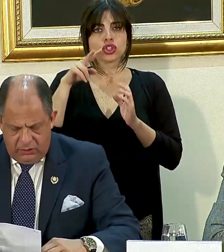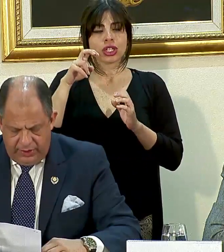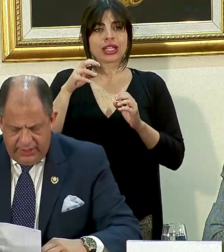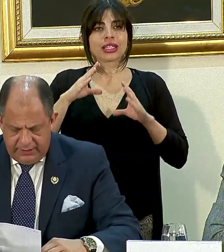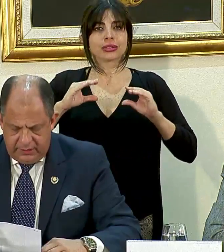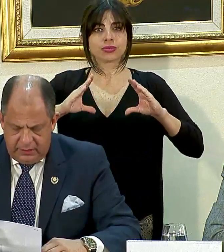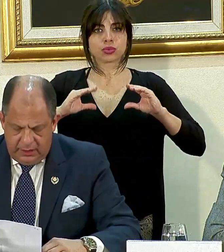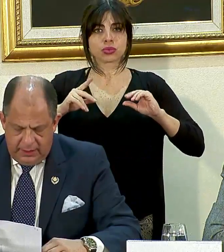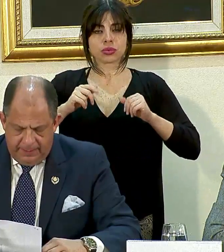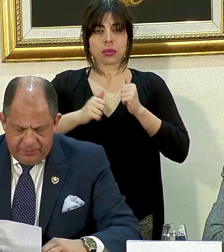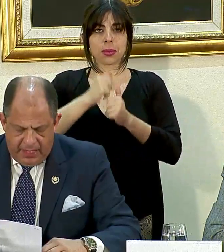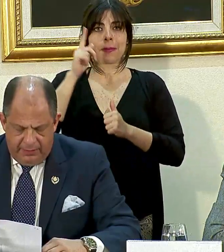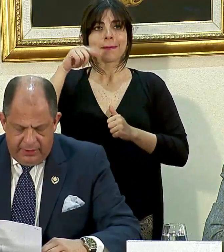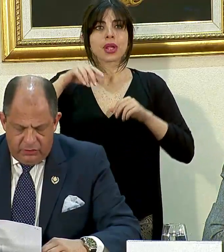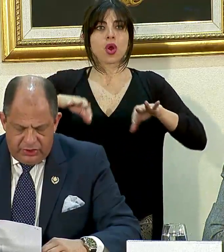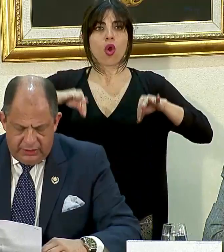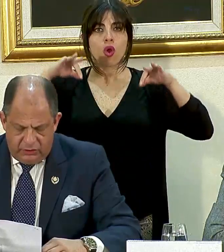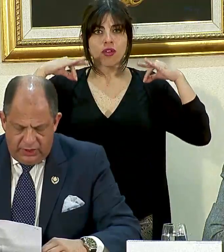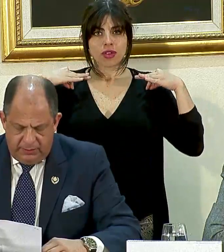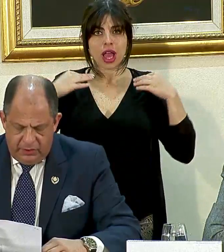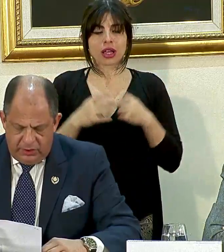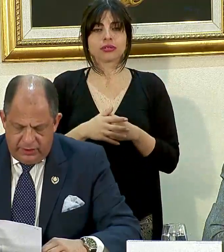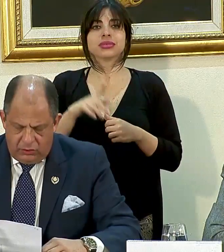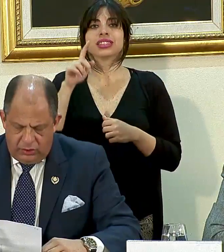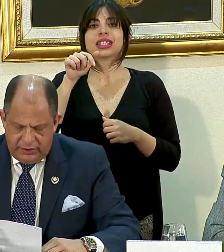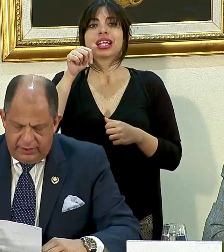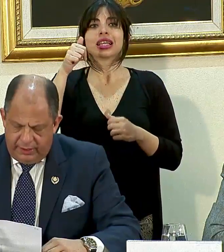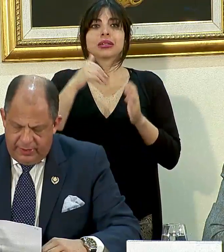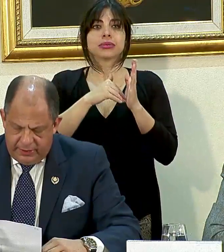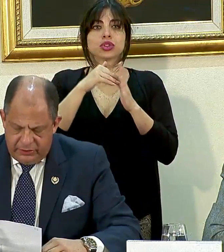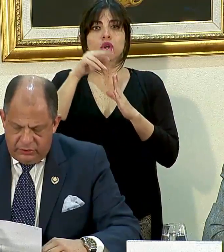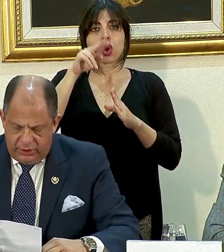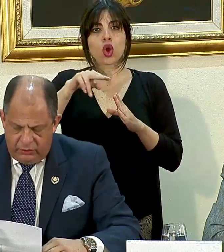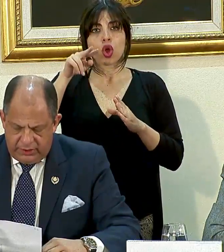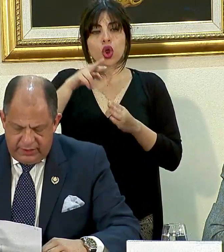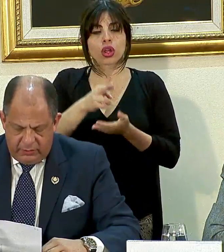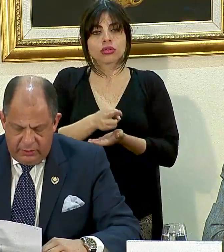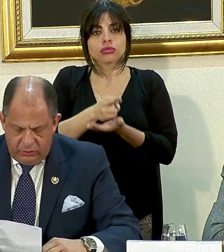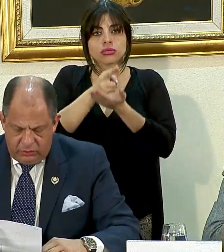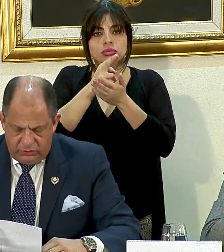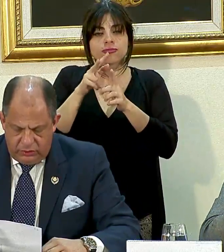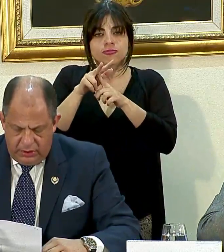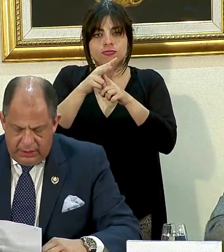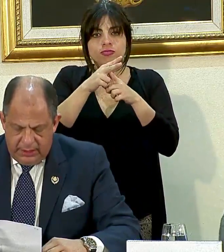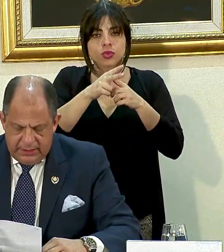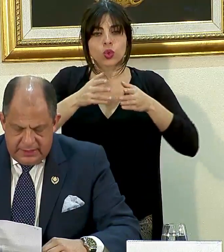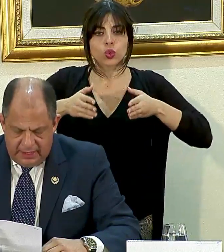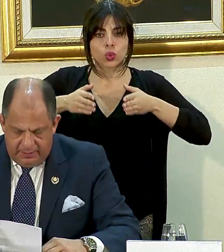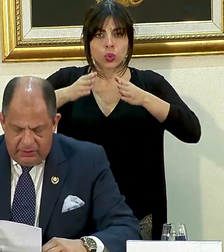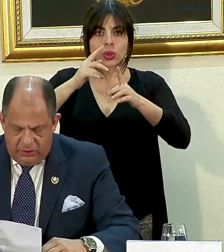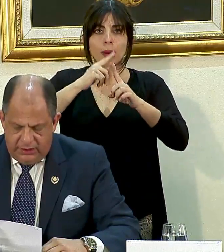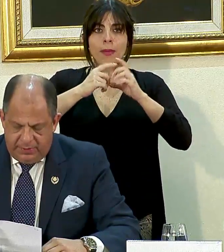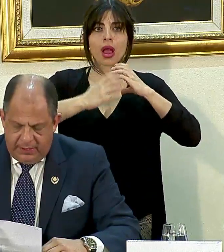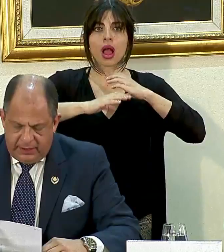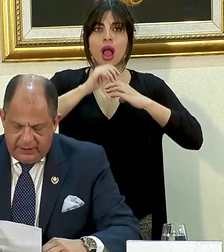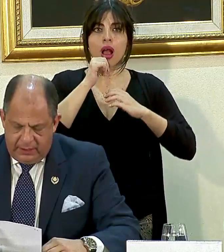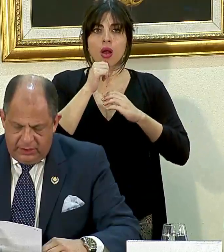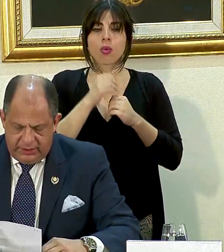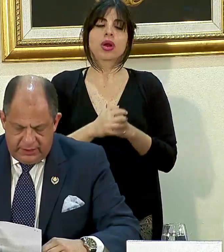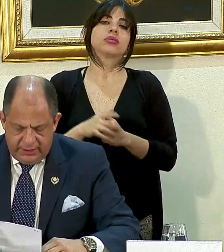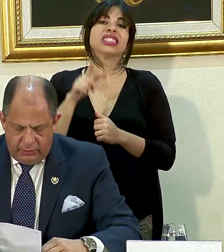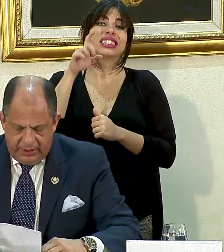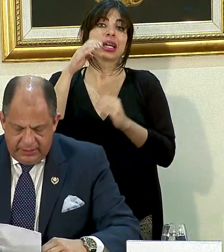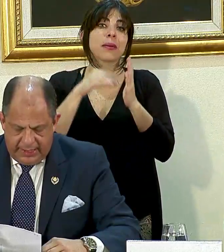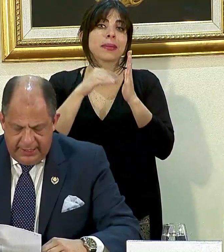de 1.000 cobijas. Ha habido 110 millones de colones en rehabilitación de rutas y acueductos, 100 millones para el